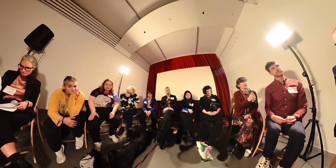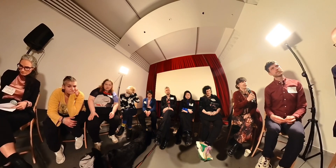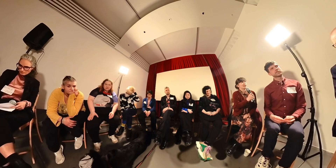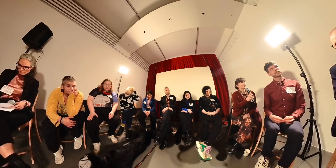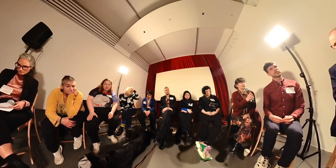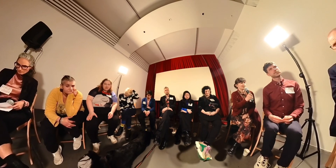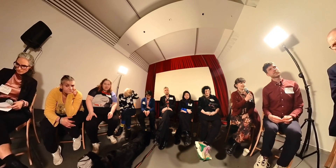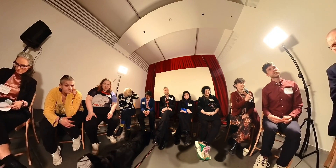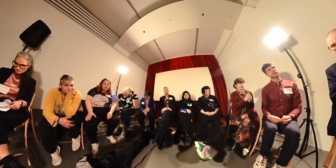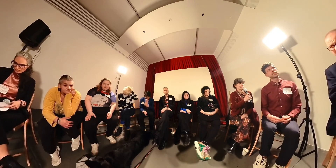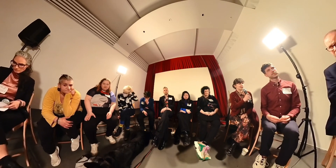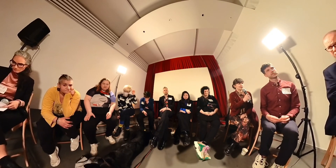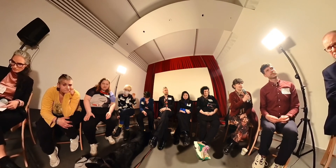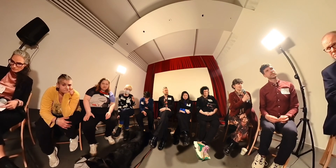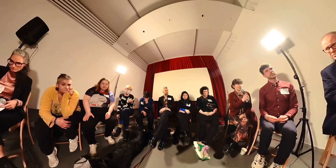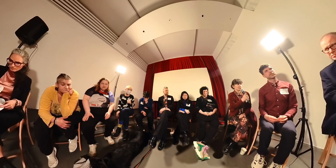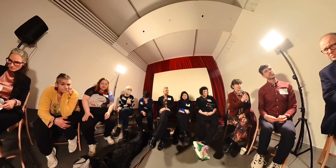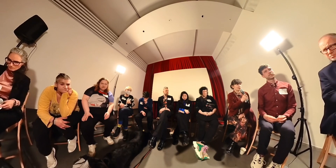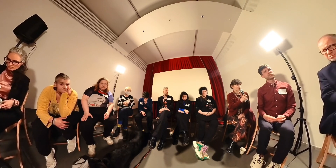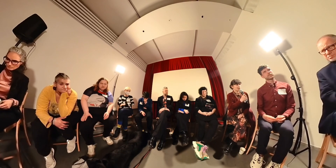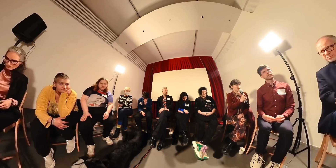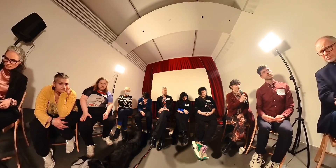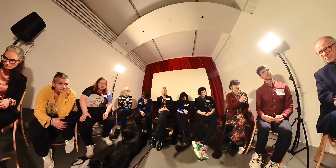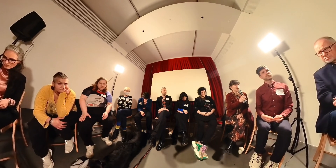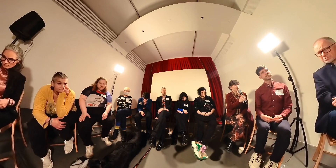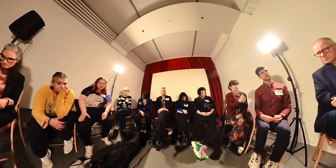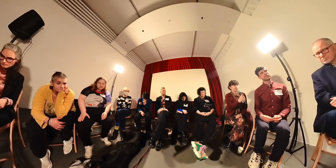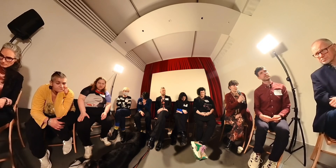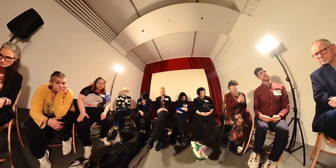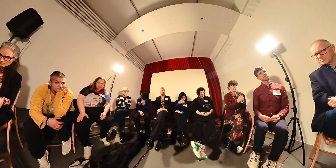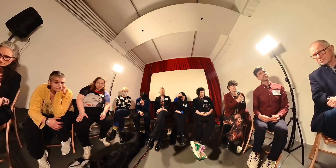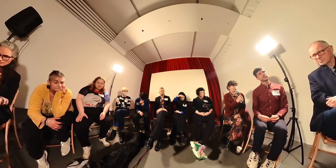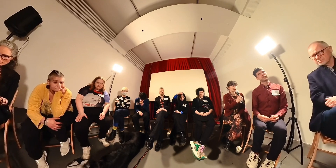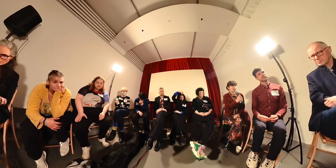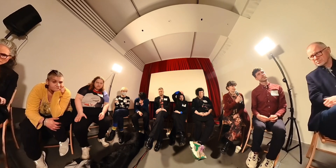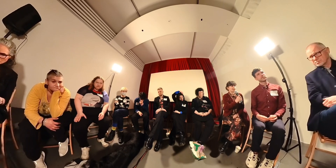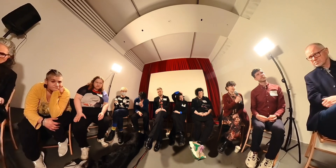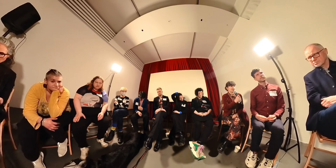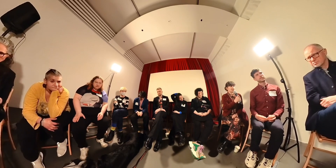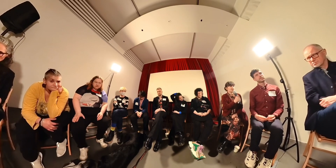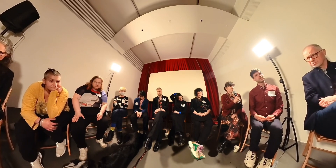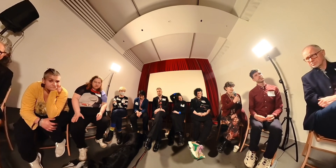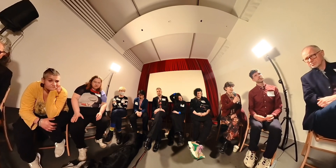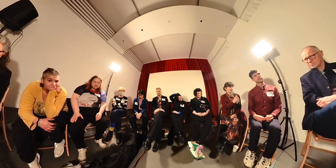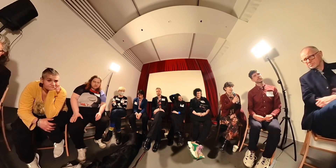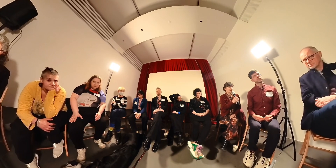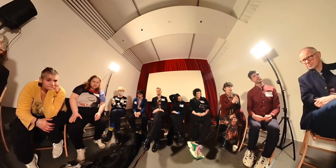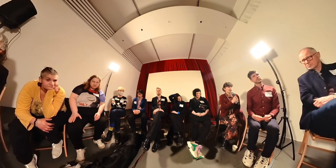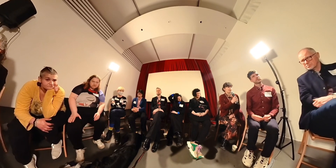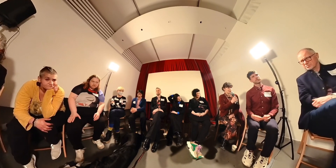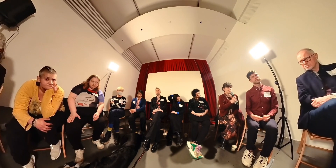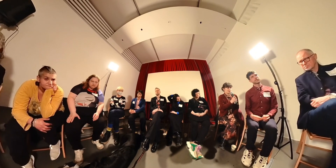zvukem. A tato instalace byla prezentovaná právě v tom roce 2018 na